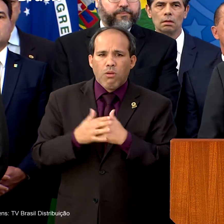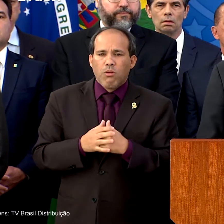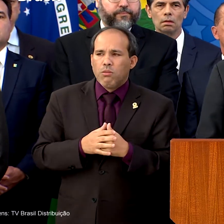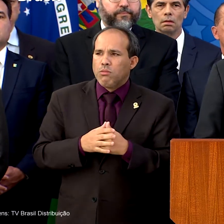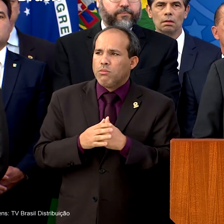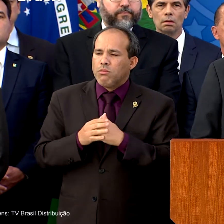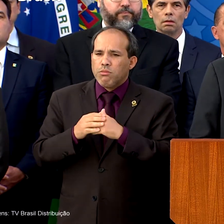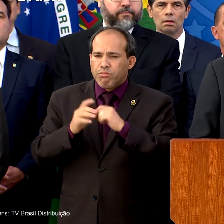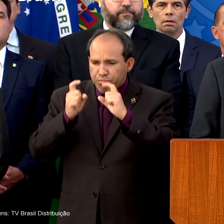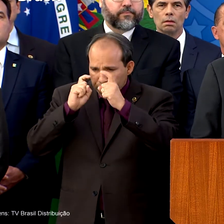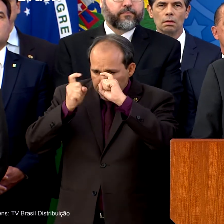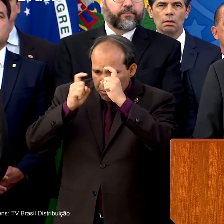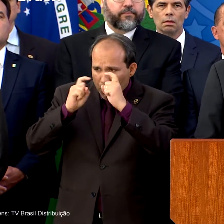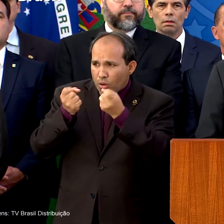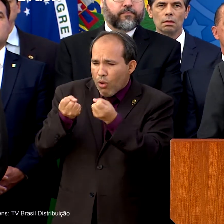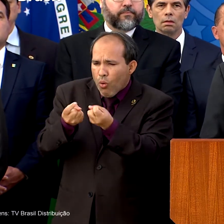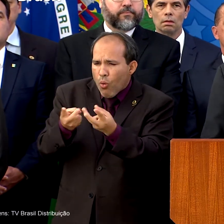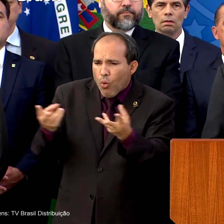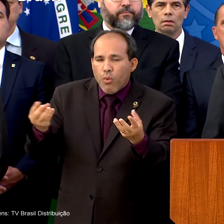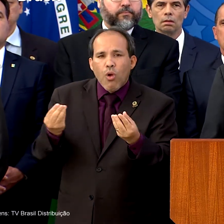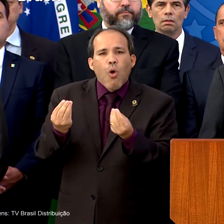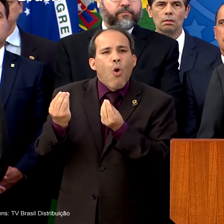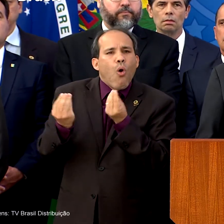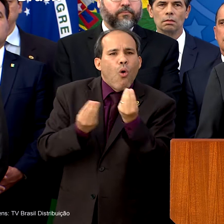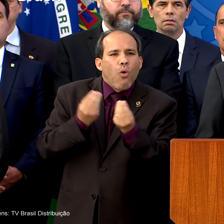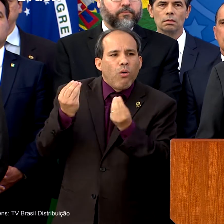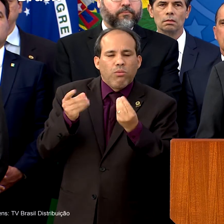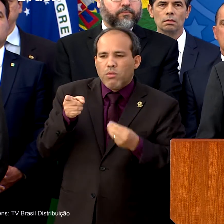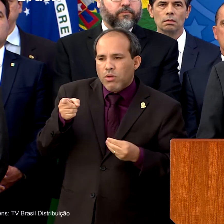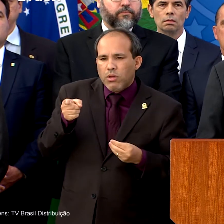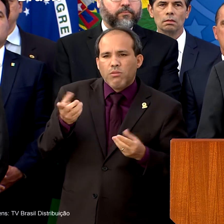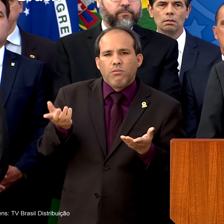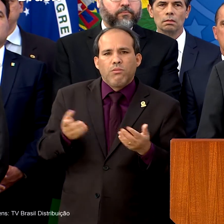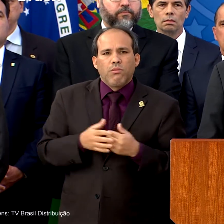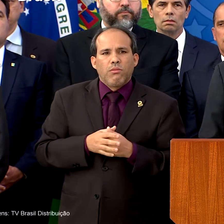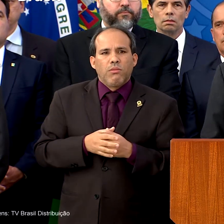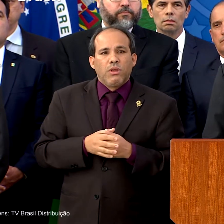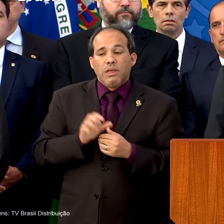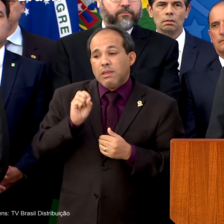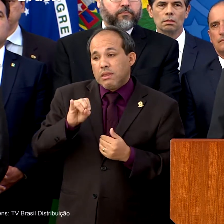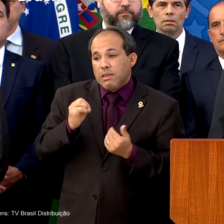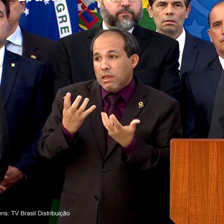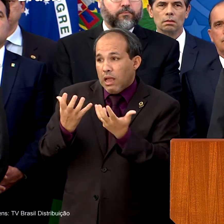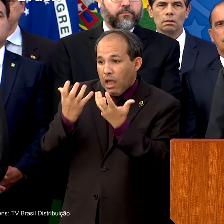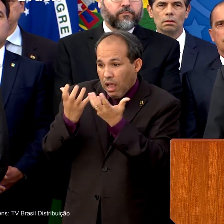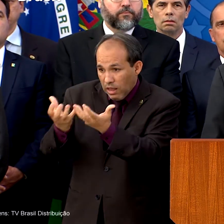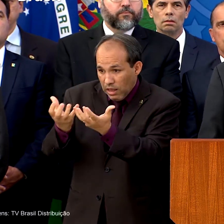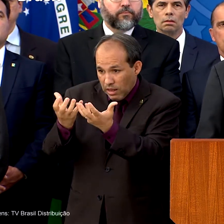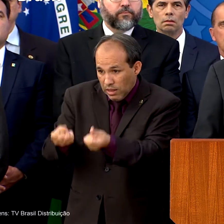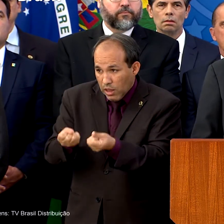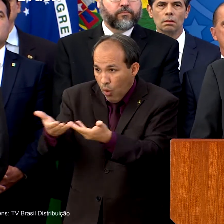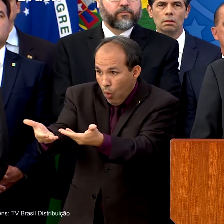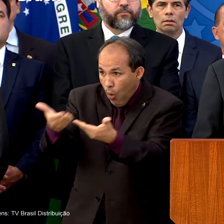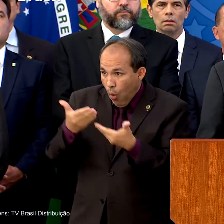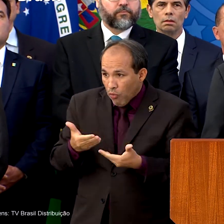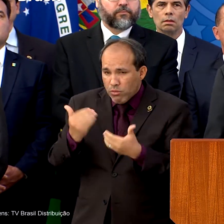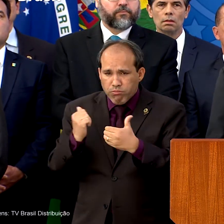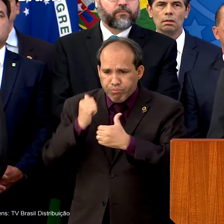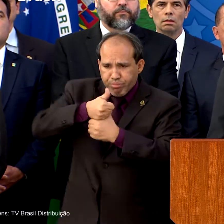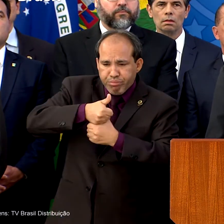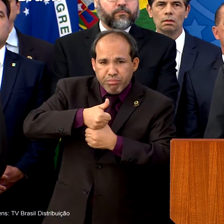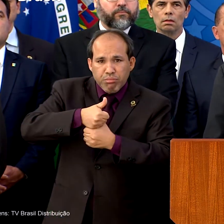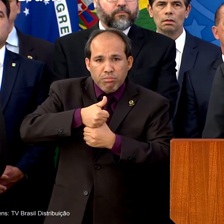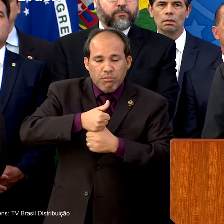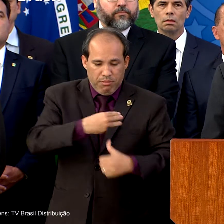em alguma coisa de como ele seria tratado caso aceitasse o nosso convite para ser ministro da